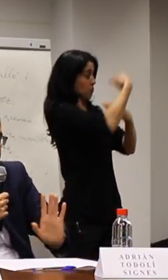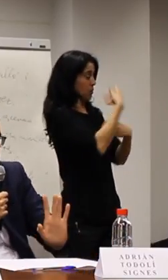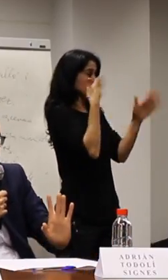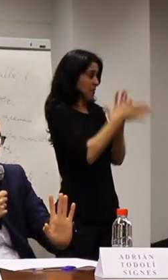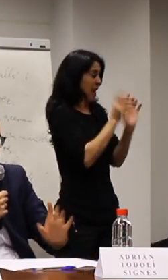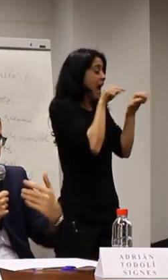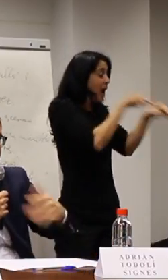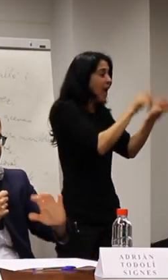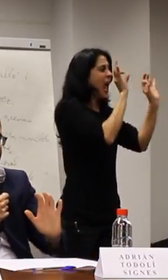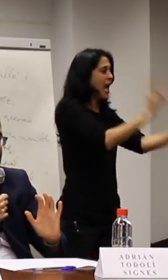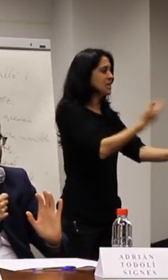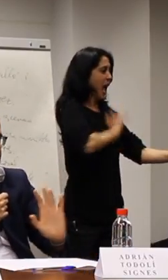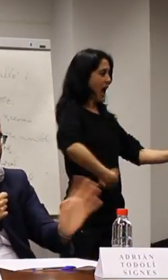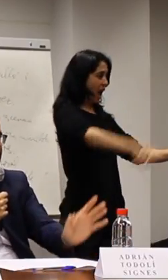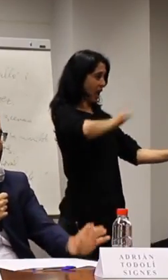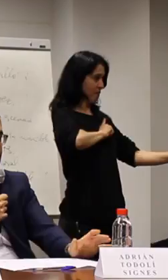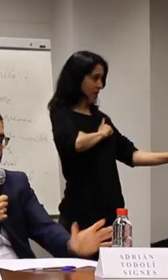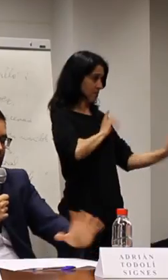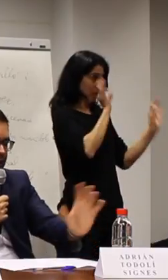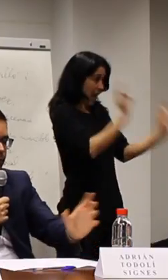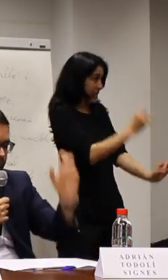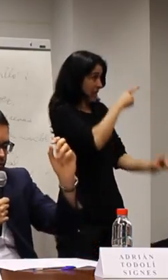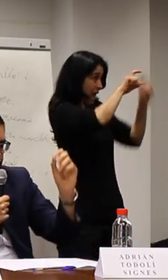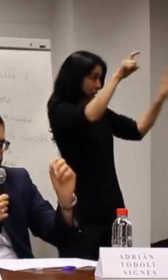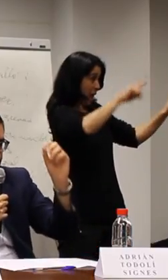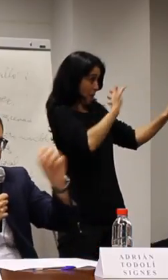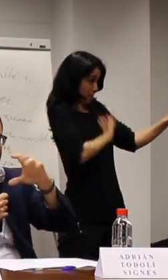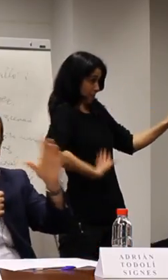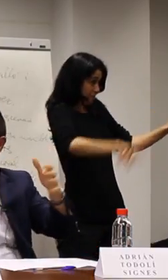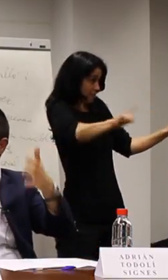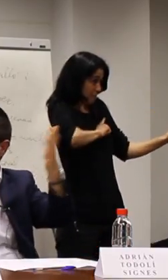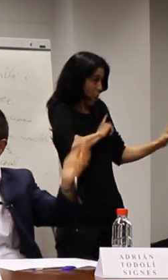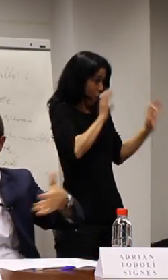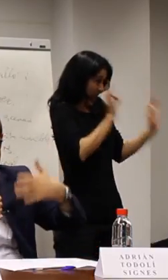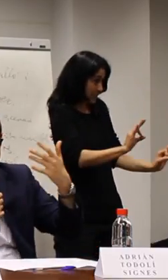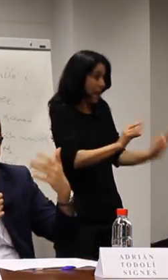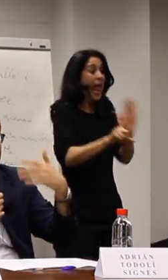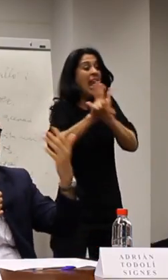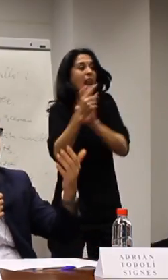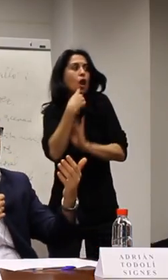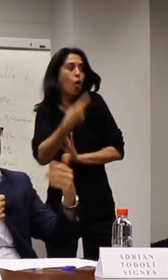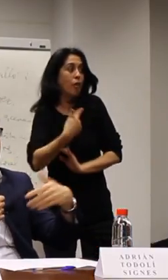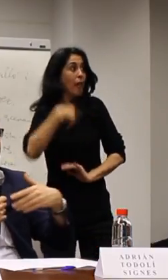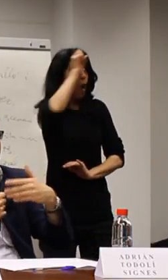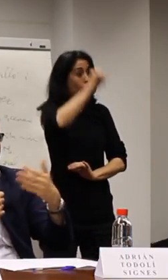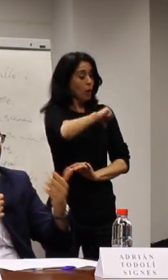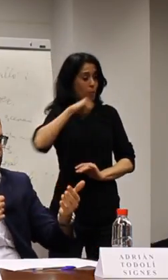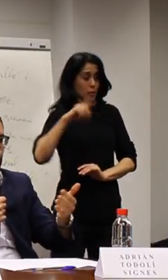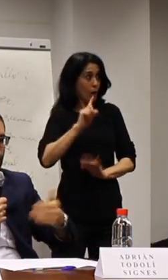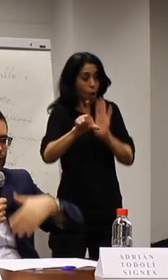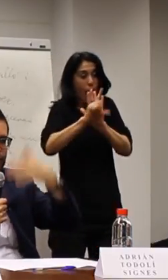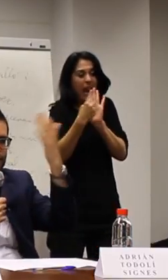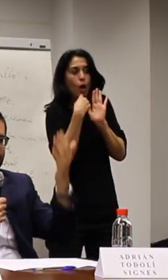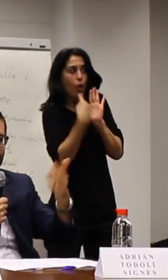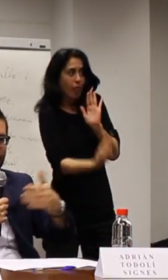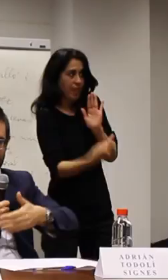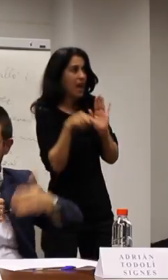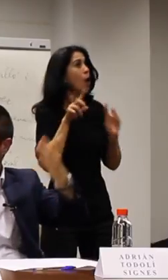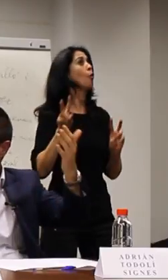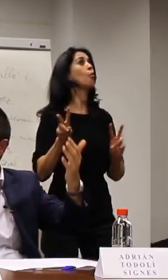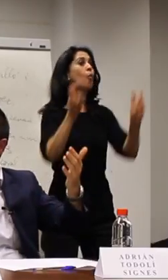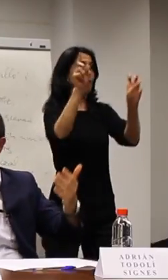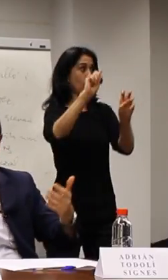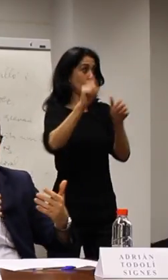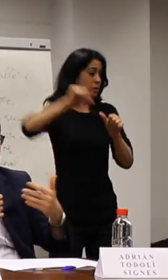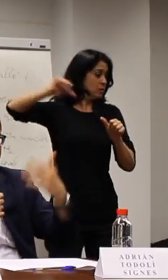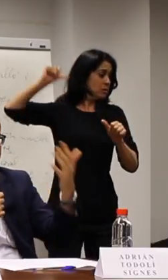O sea, no es que lo diga yo. Yo aquí simplemente, yo en el libro, pues lo analizo, ¿no? Esto es un tema que de hecho ni siquiera es nuevo, ¿no? Desde